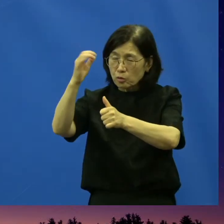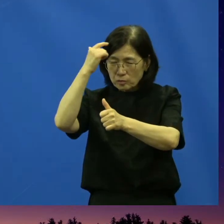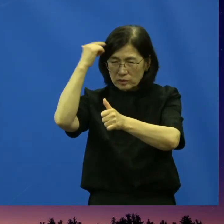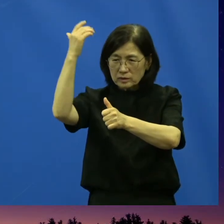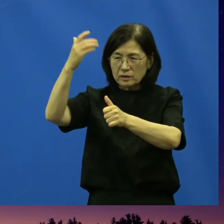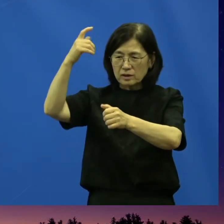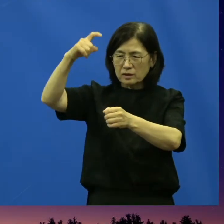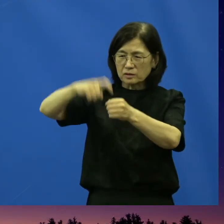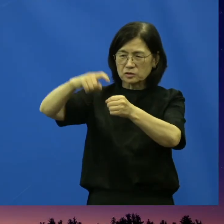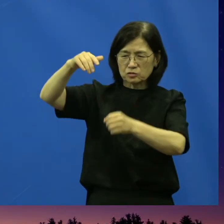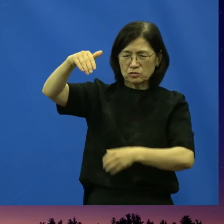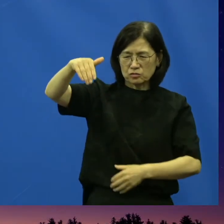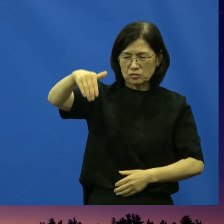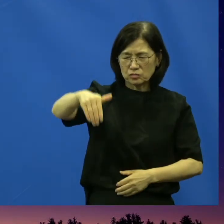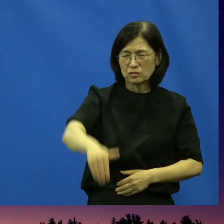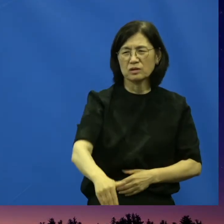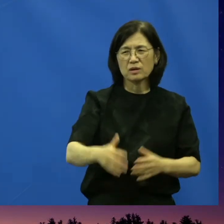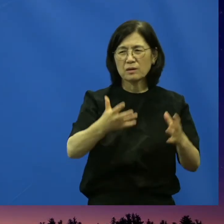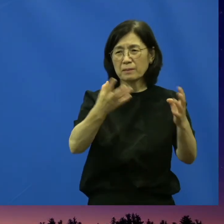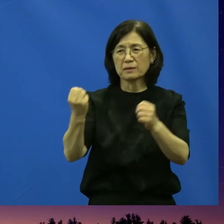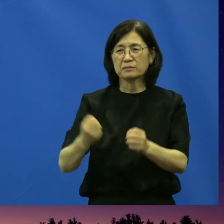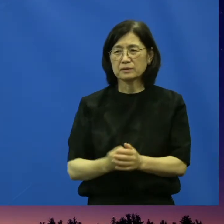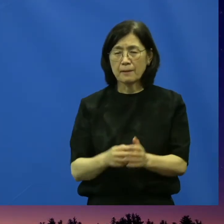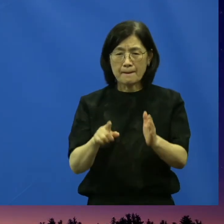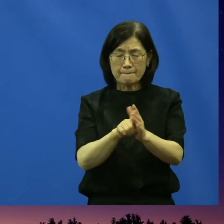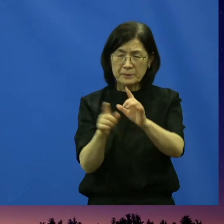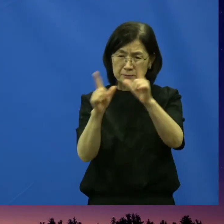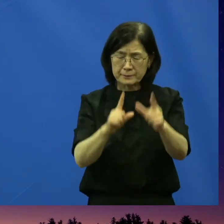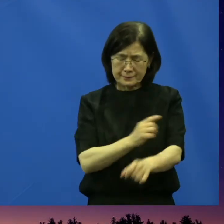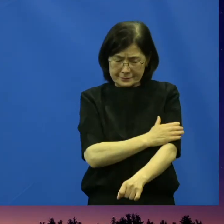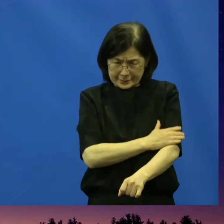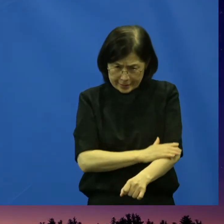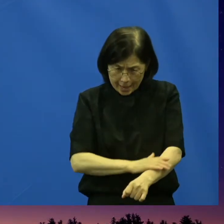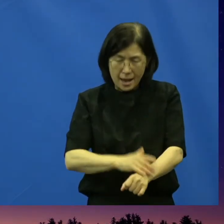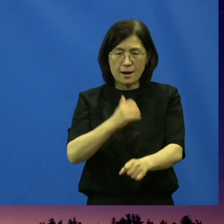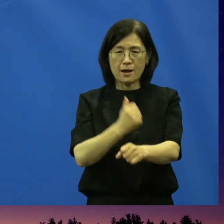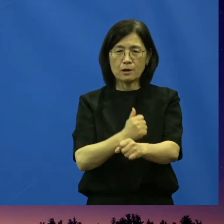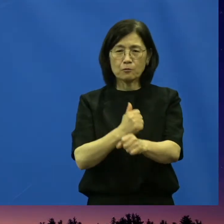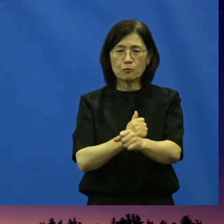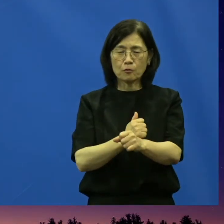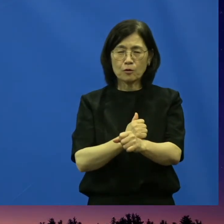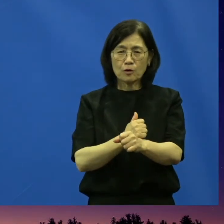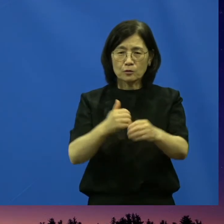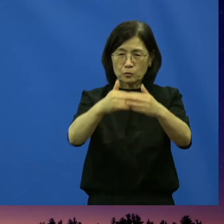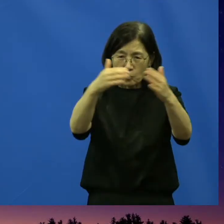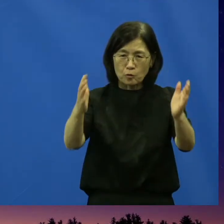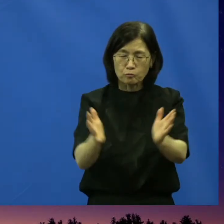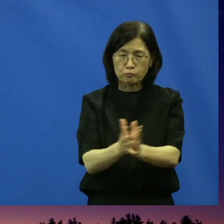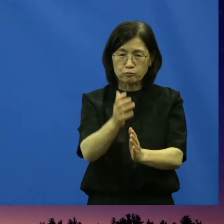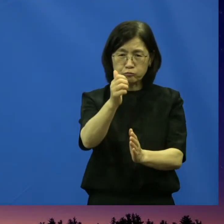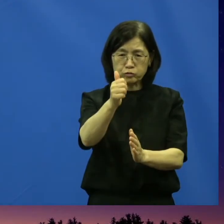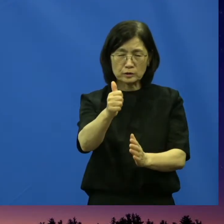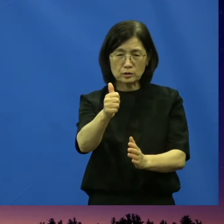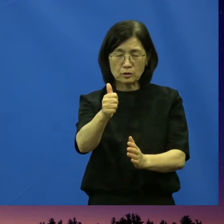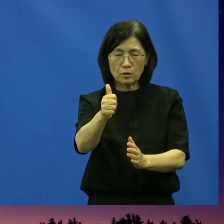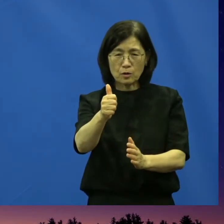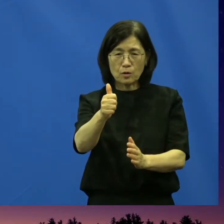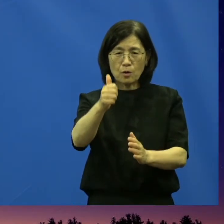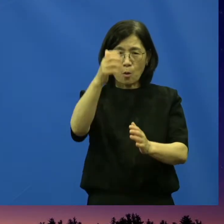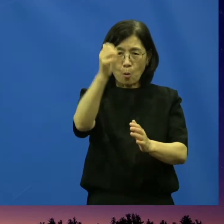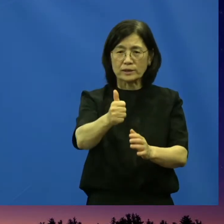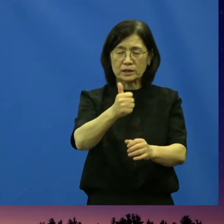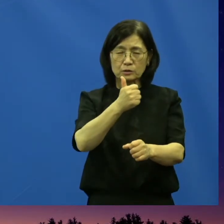치는 때가 있어요, 여러분. 신앙생활 한때 잘했는데 한때는 회장도 하고 한때는 뭐 부장도 하고 했는데 어느 날 보면 막 완전